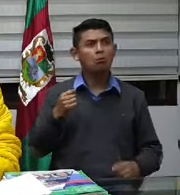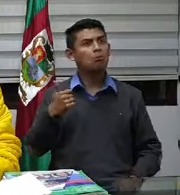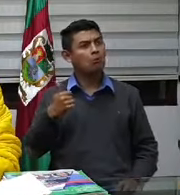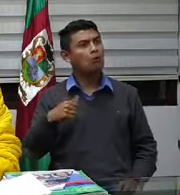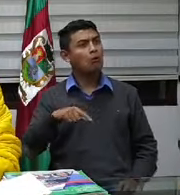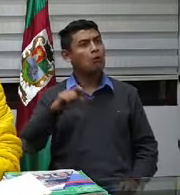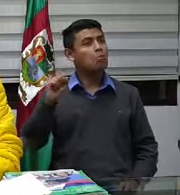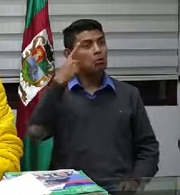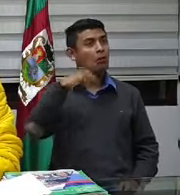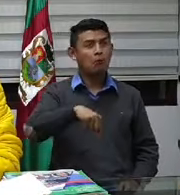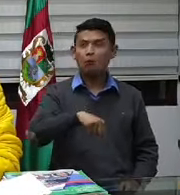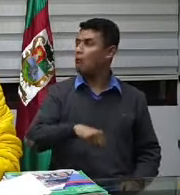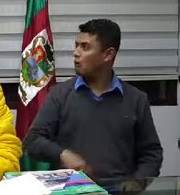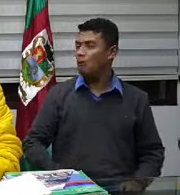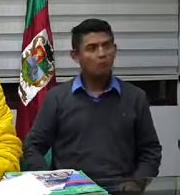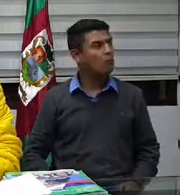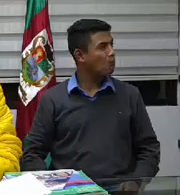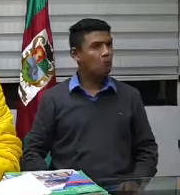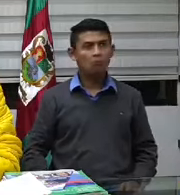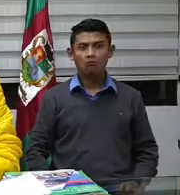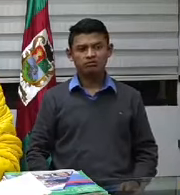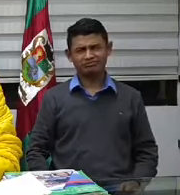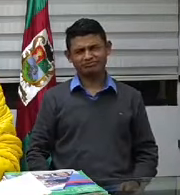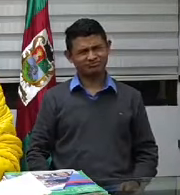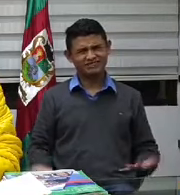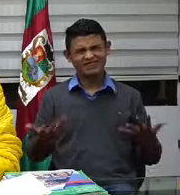tanto ruido desde aquí lo que nos interesa por ahora en nuestra ciudad?